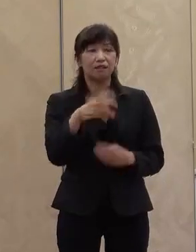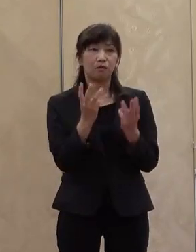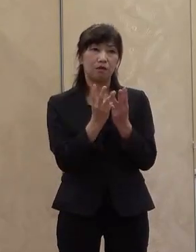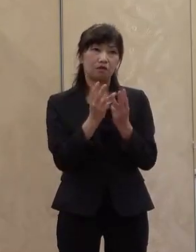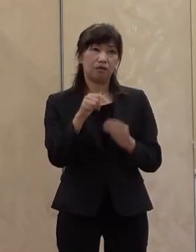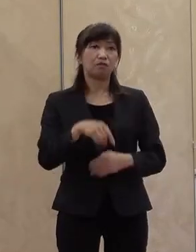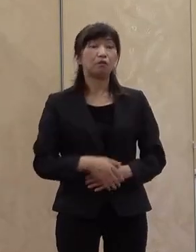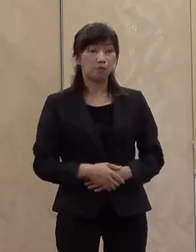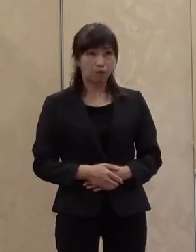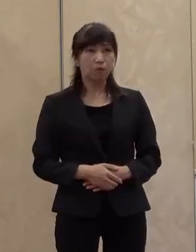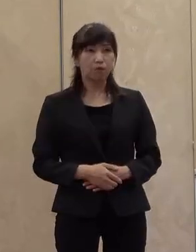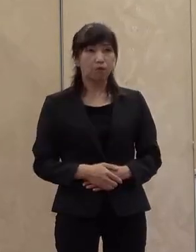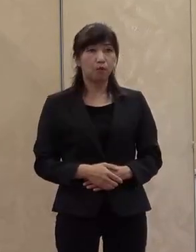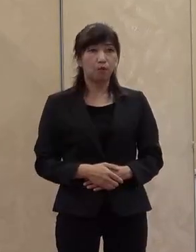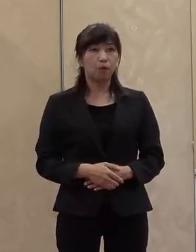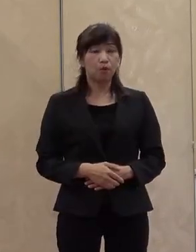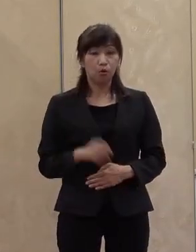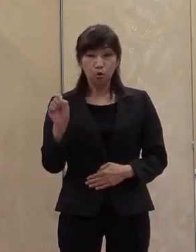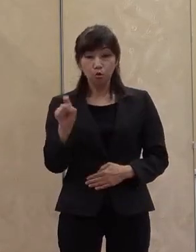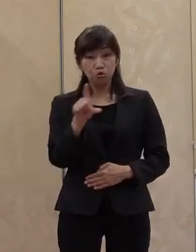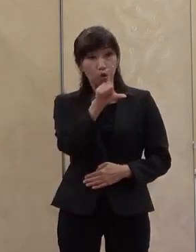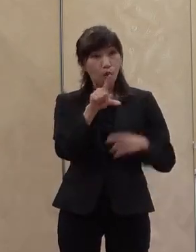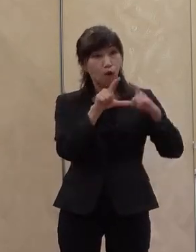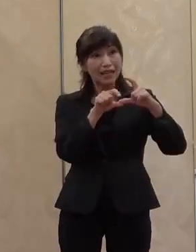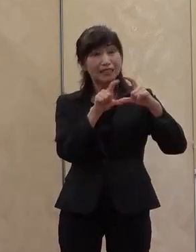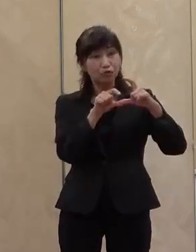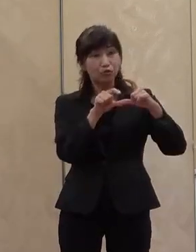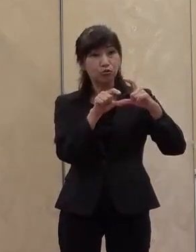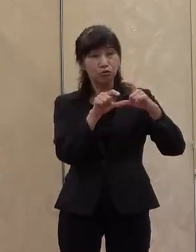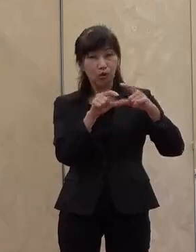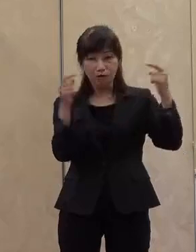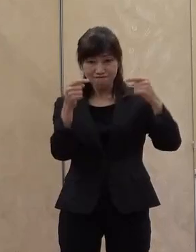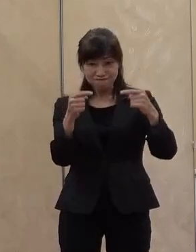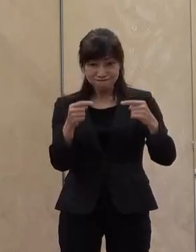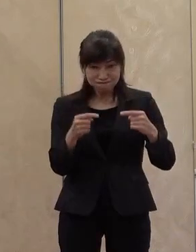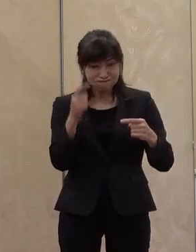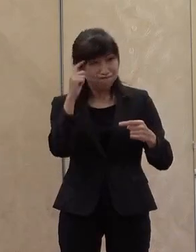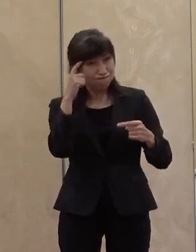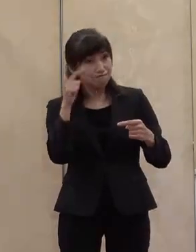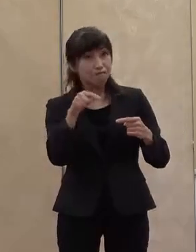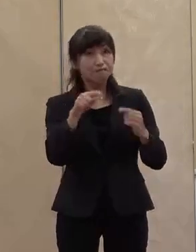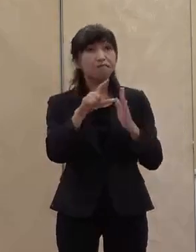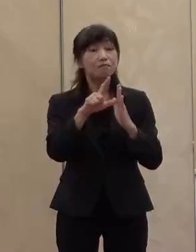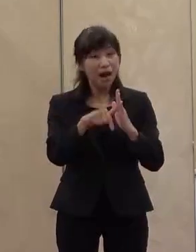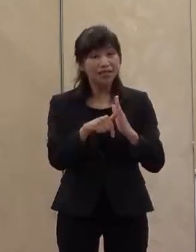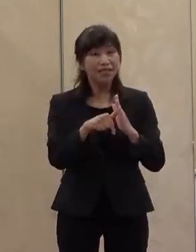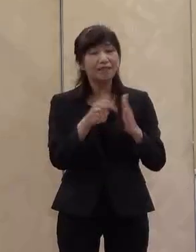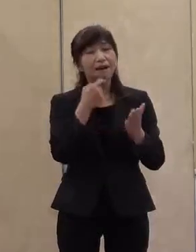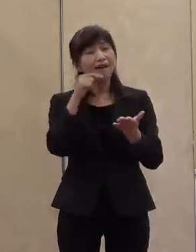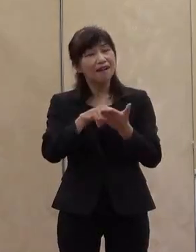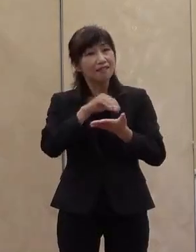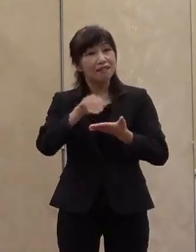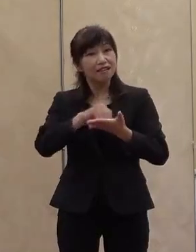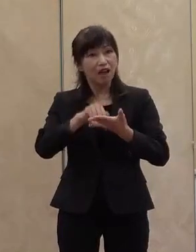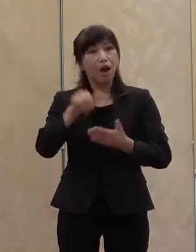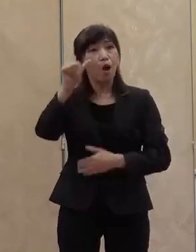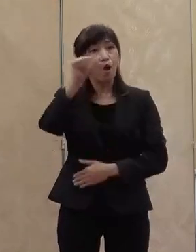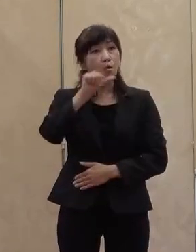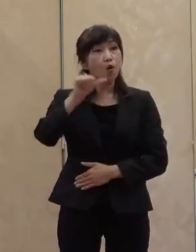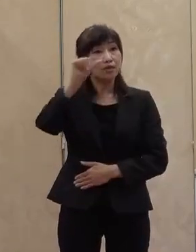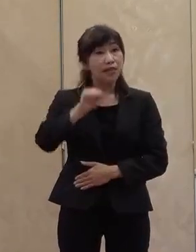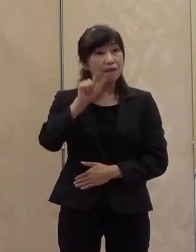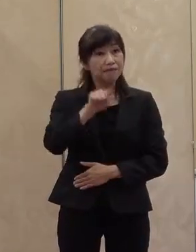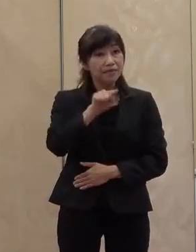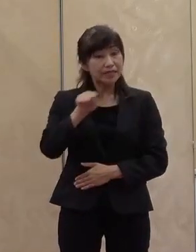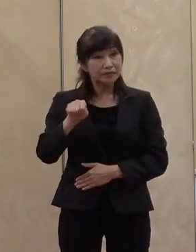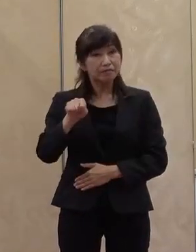ね、この増加率を当てはめていた場合にどうなるか、単純計算すると大体5000人ずつぐらい